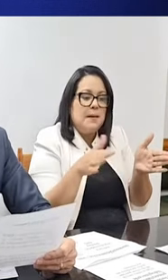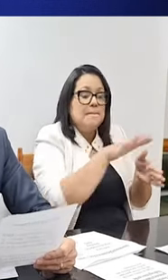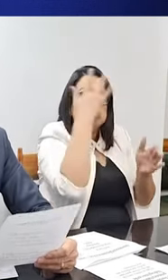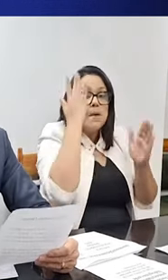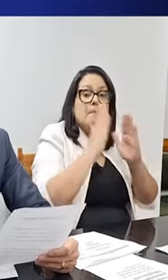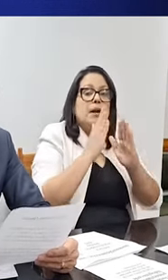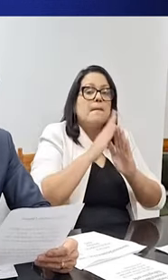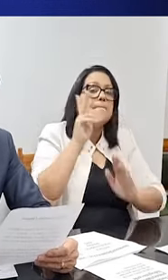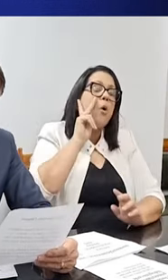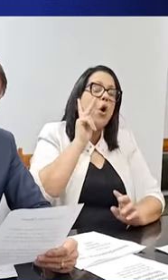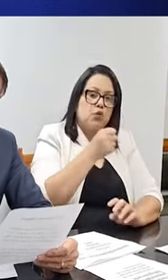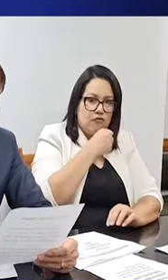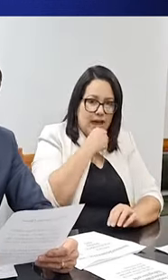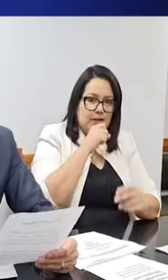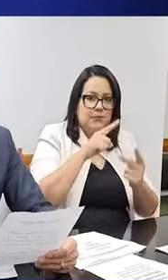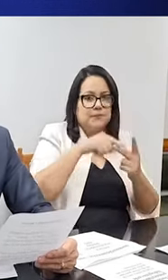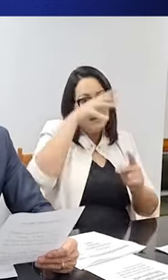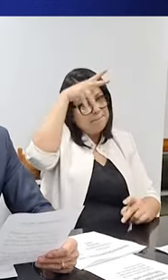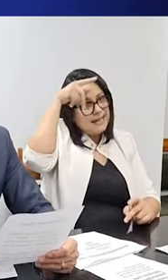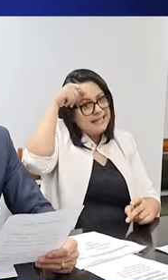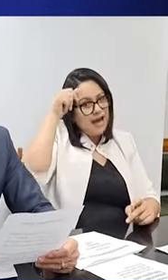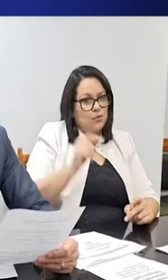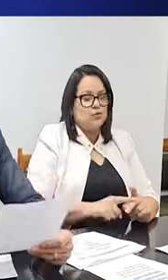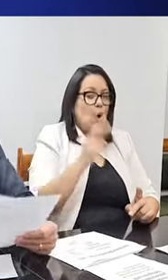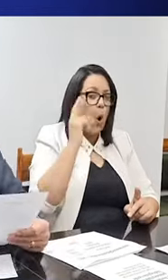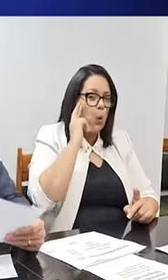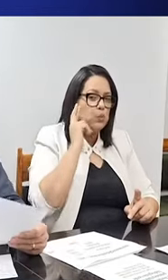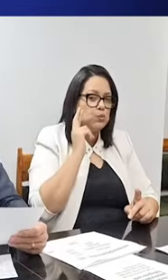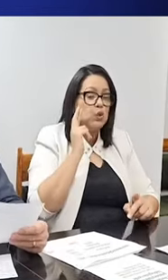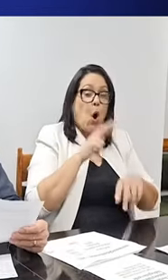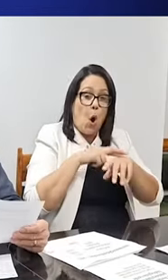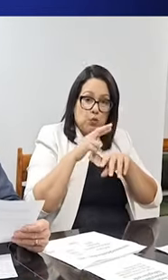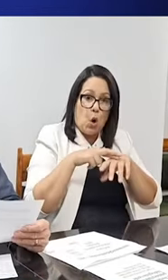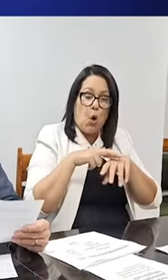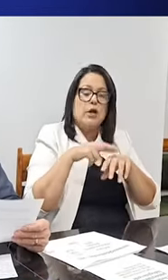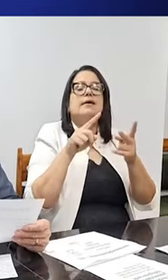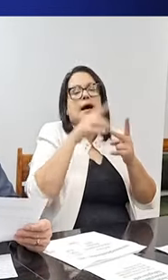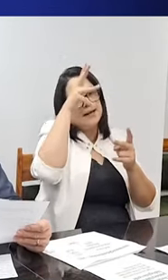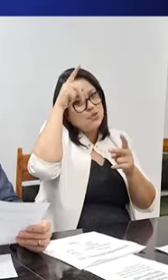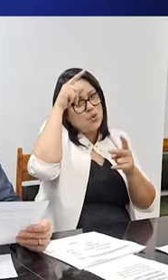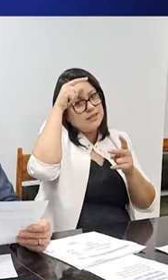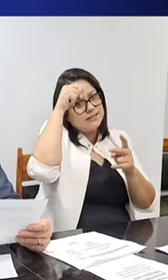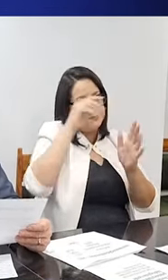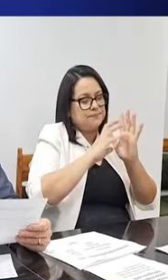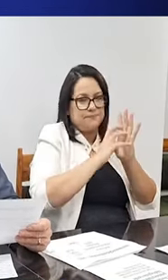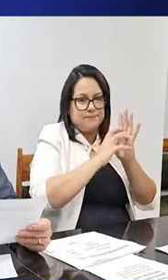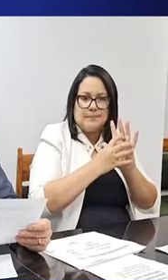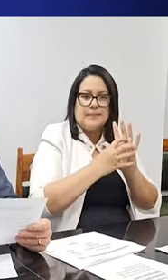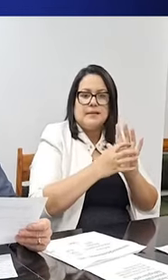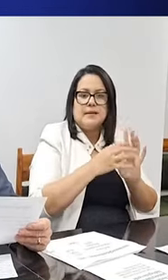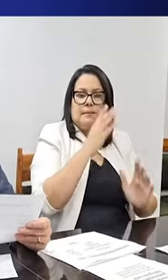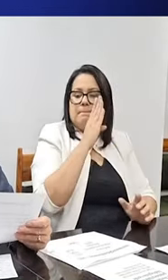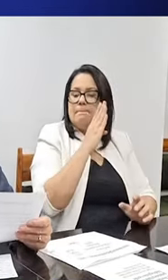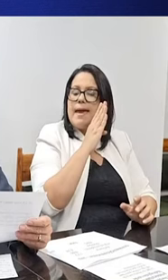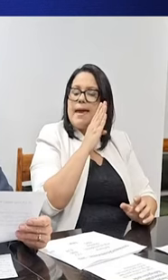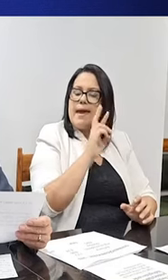né? Porque não dizer, Rondônia e Amazonas, né? A BR-319, está 15 anos